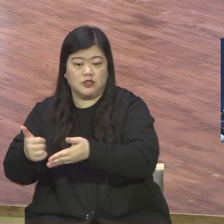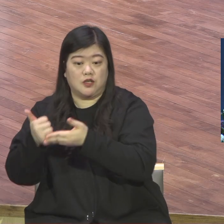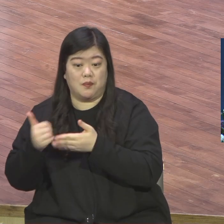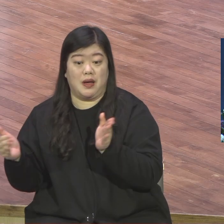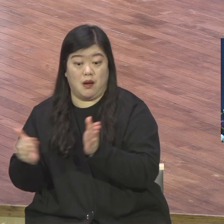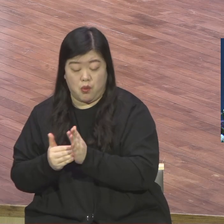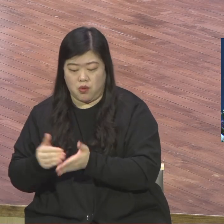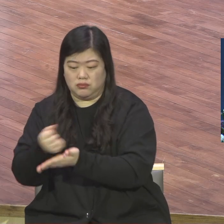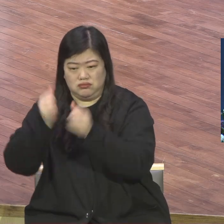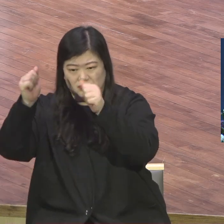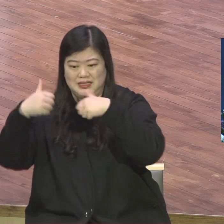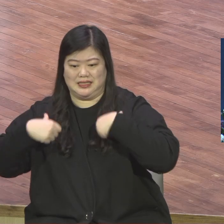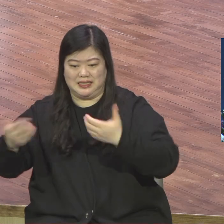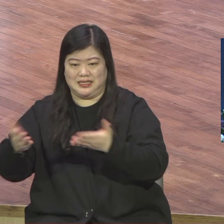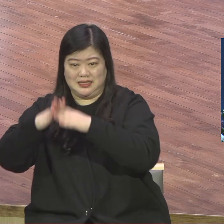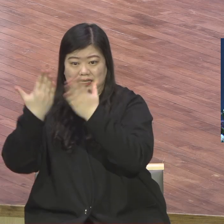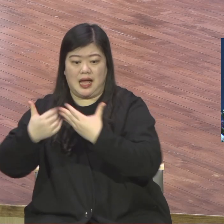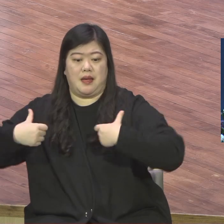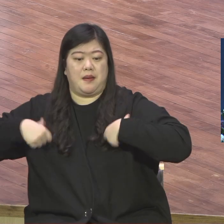출신들이